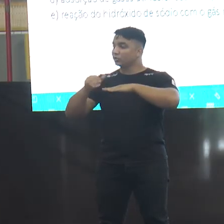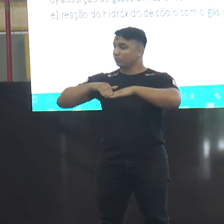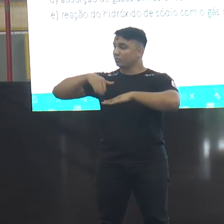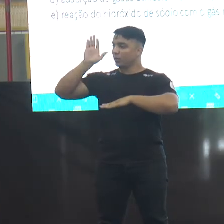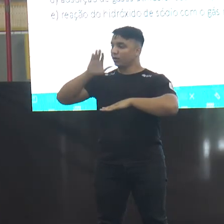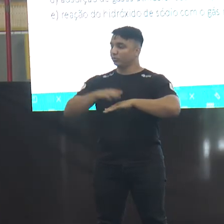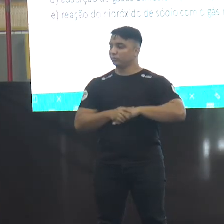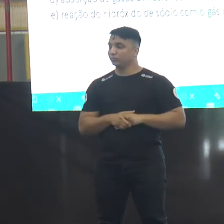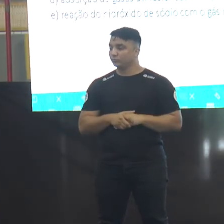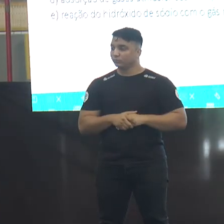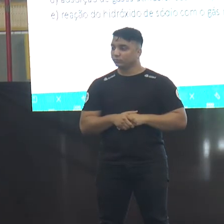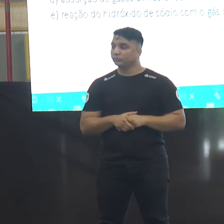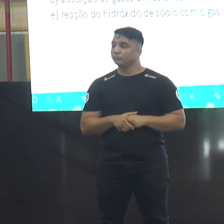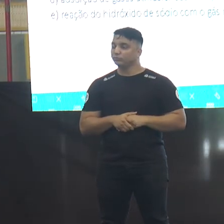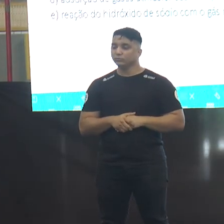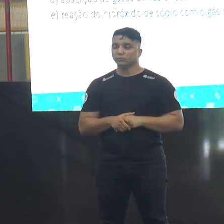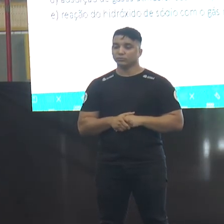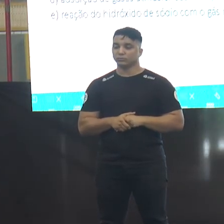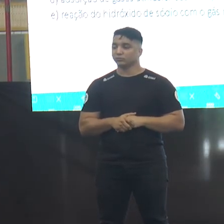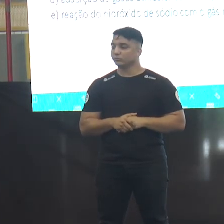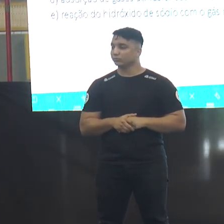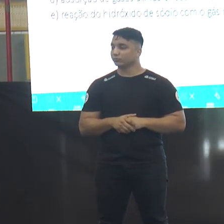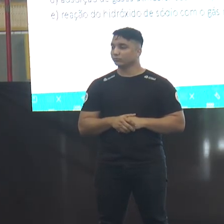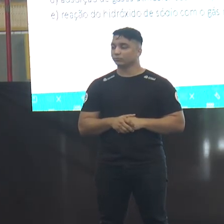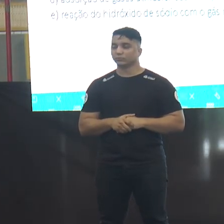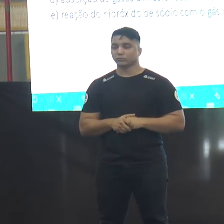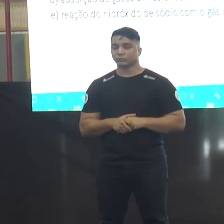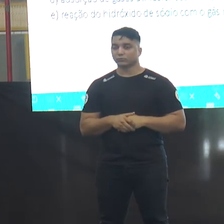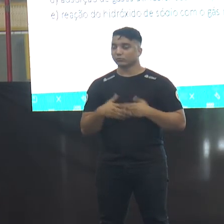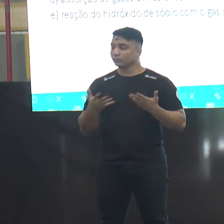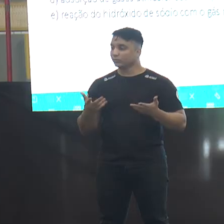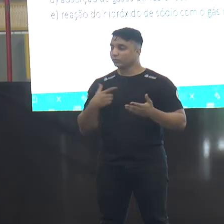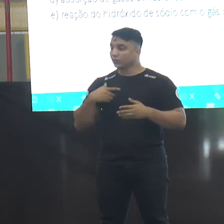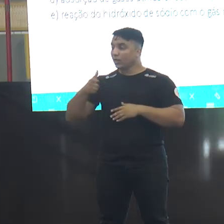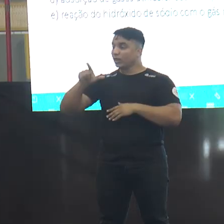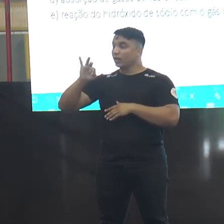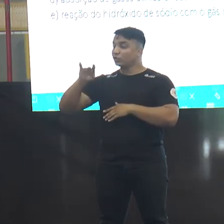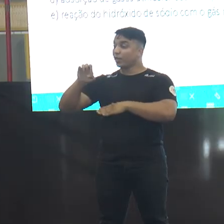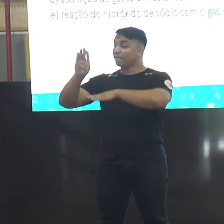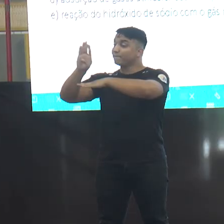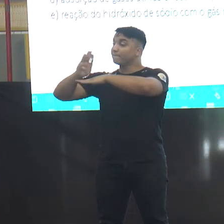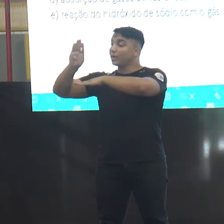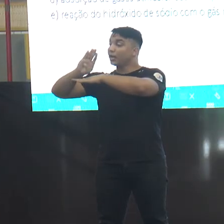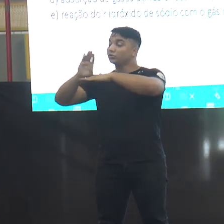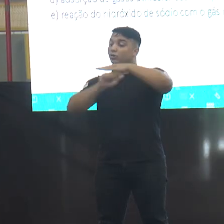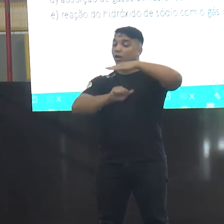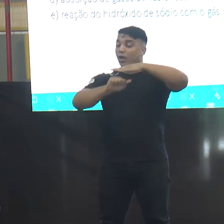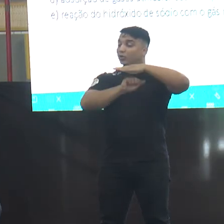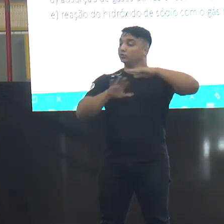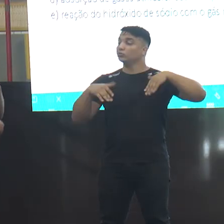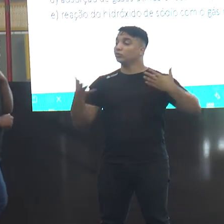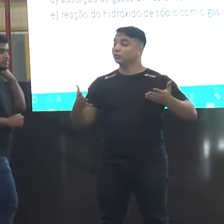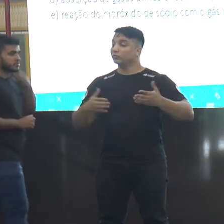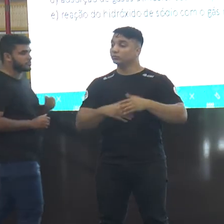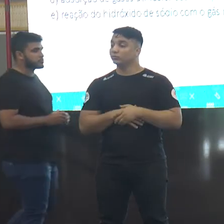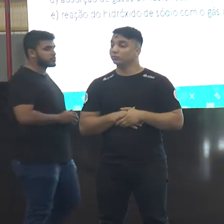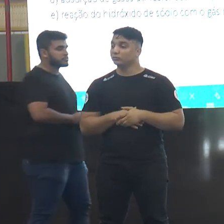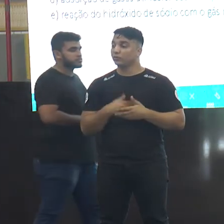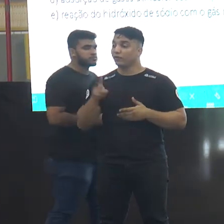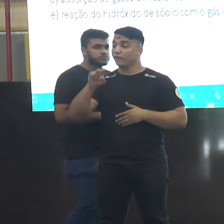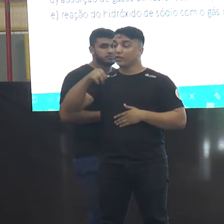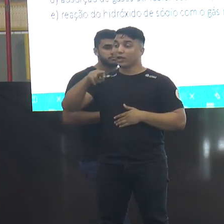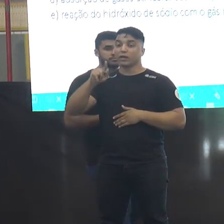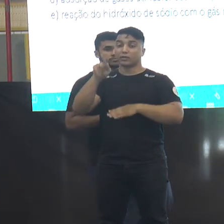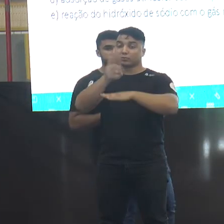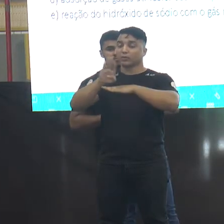base, pH maior do que 7 ou menor do que 7? leite de magnésia, ácido ou base?